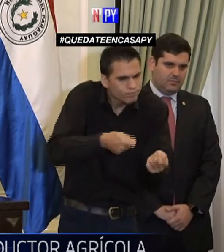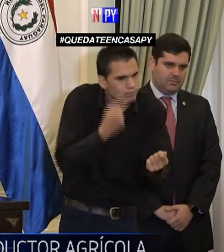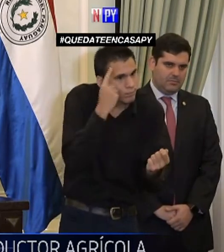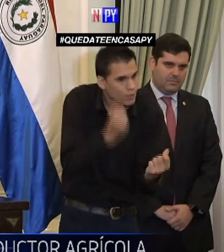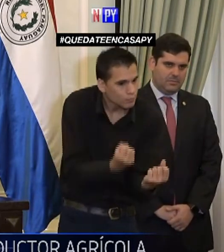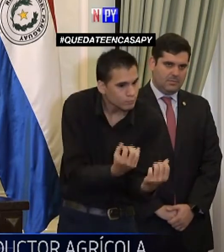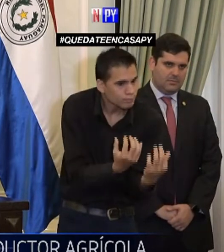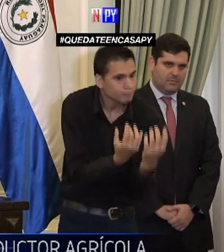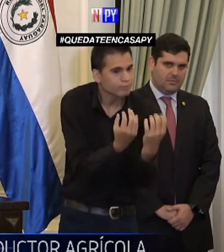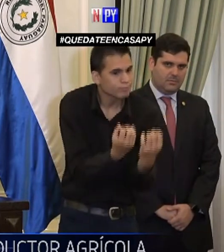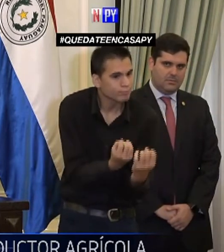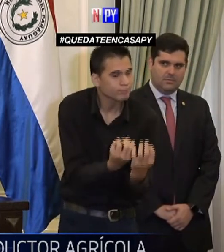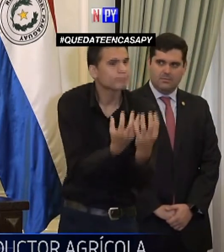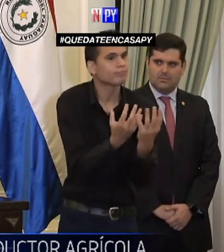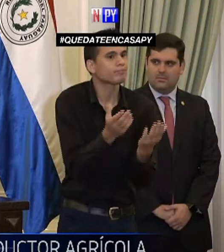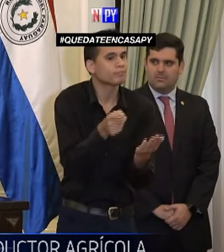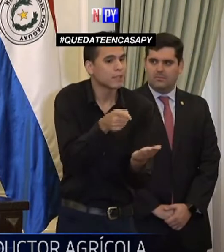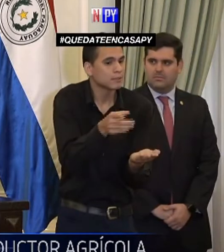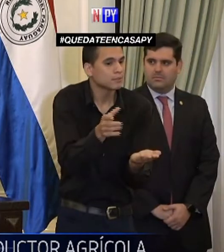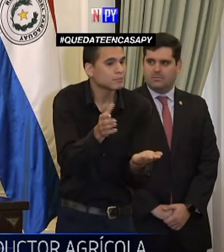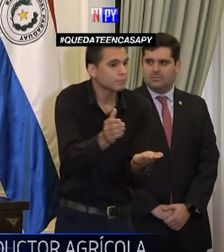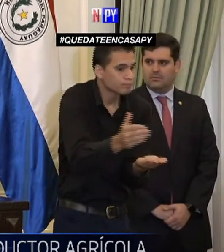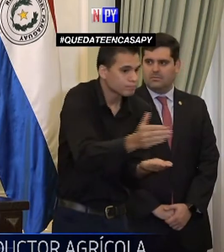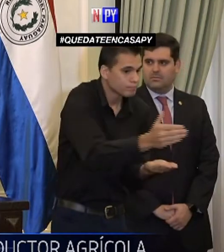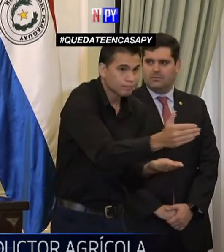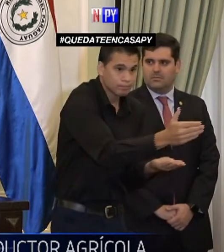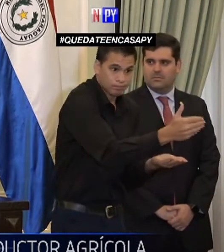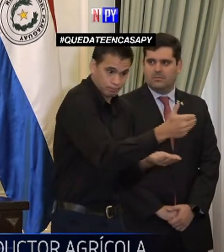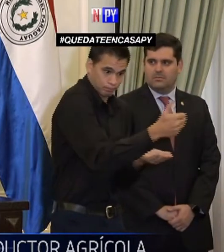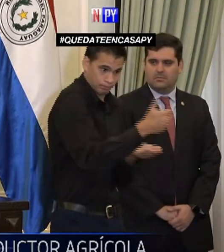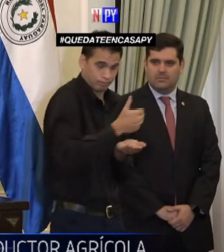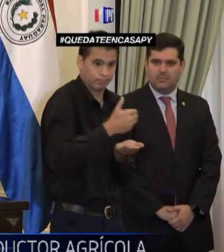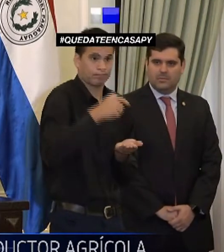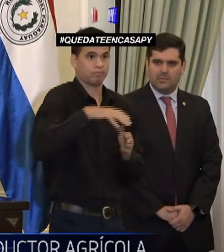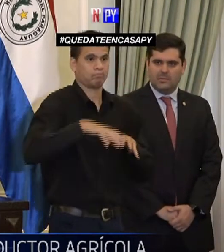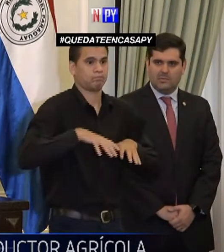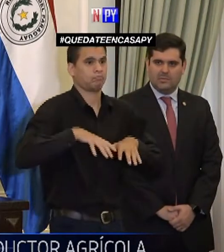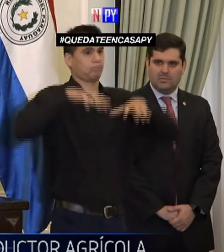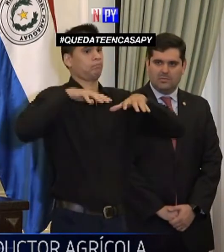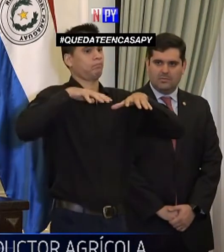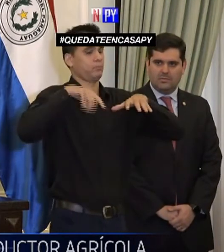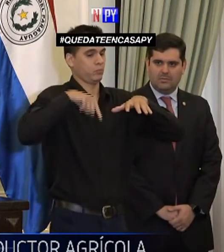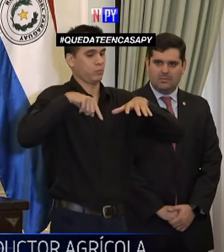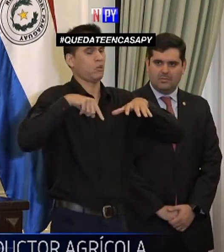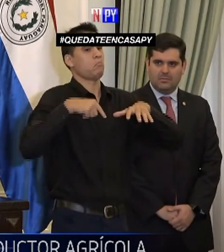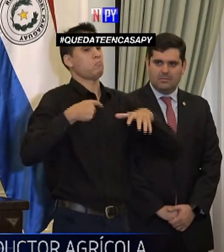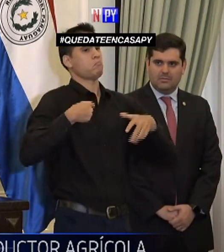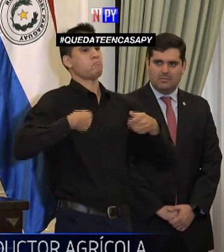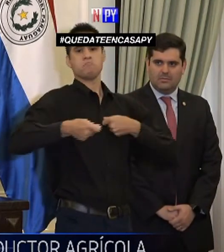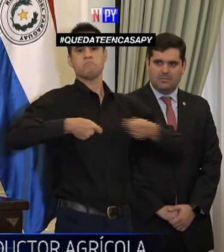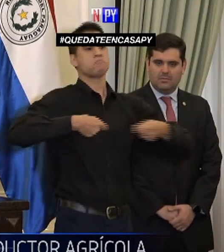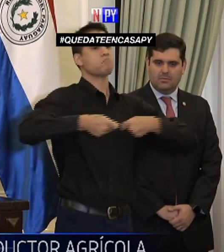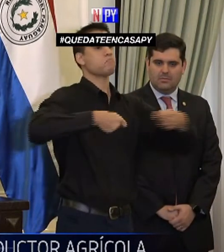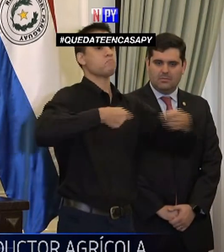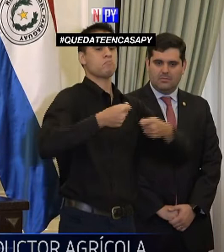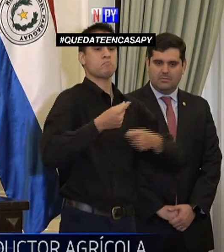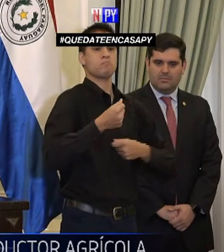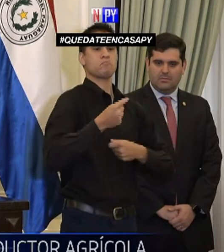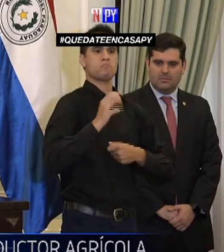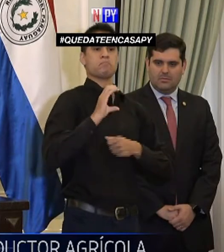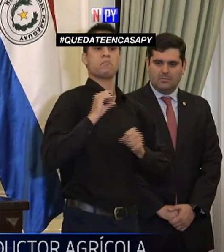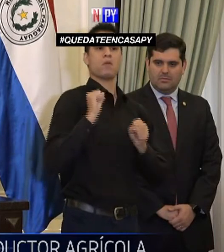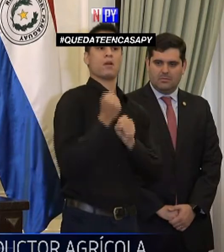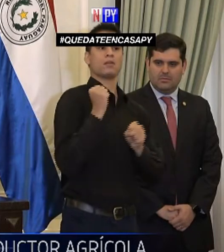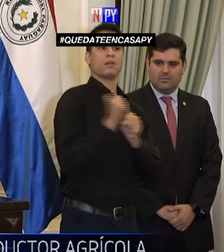arranque la nueva siembra, pueda tener recursos económicos, nuevos recursos,